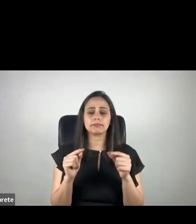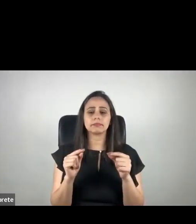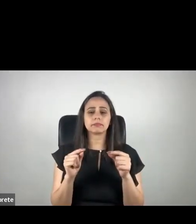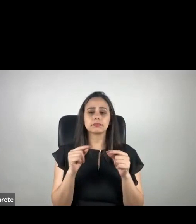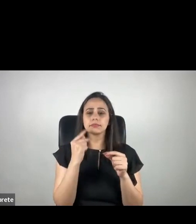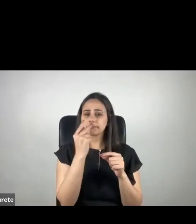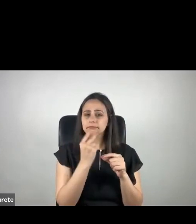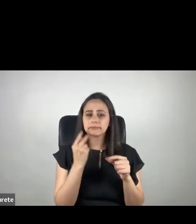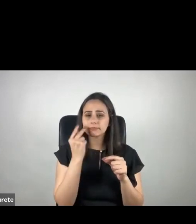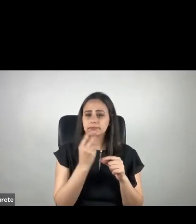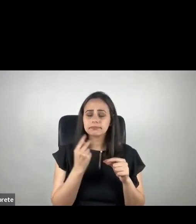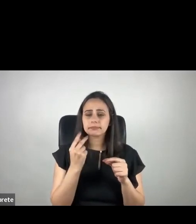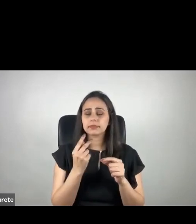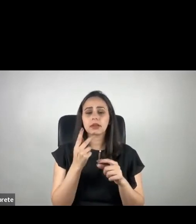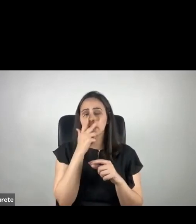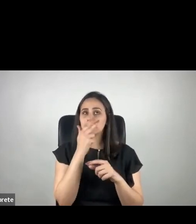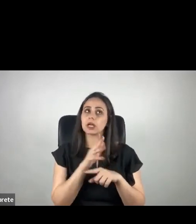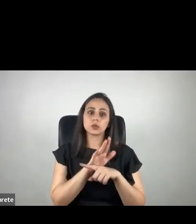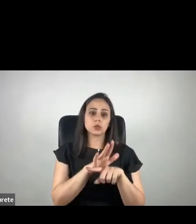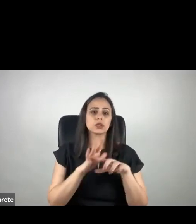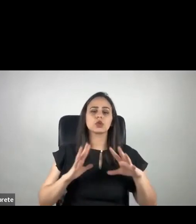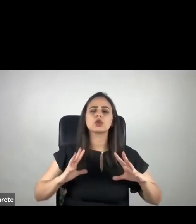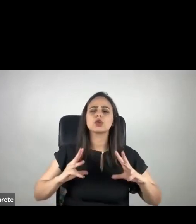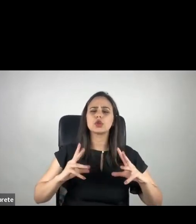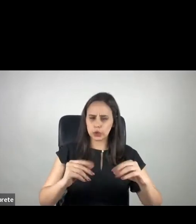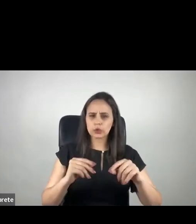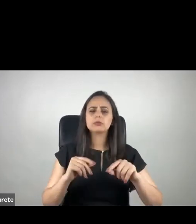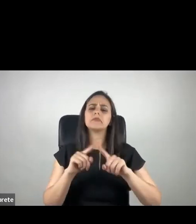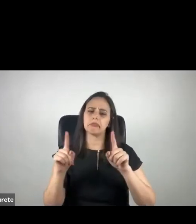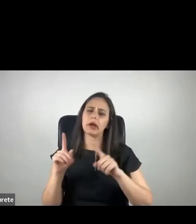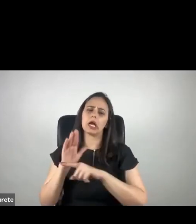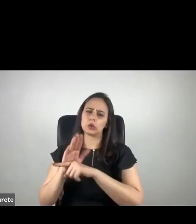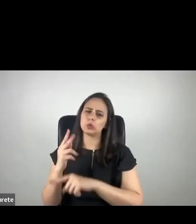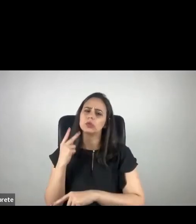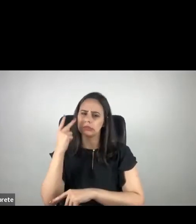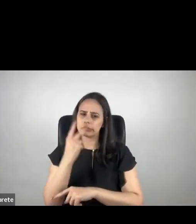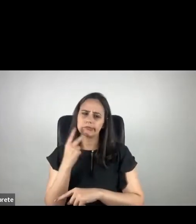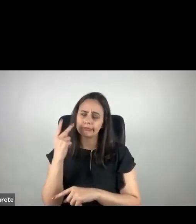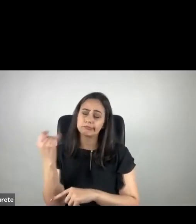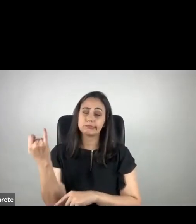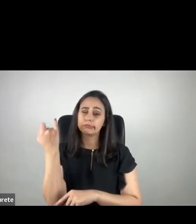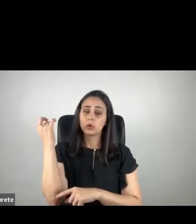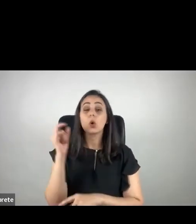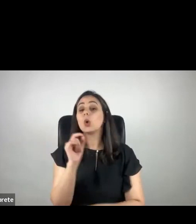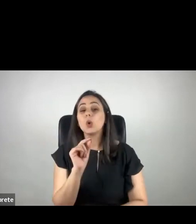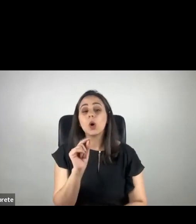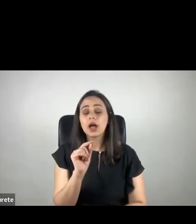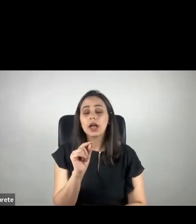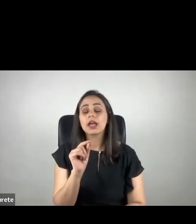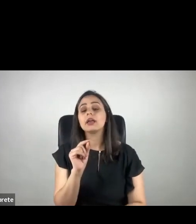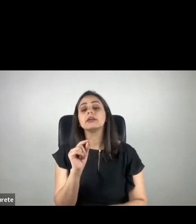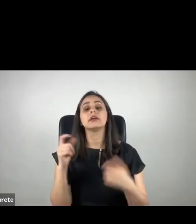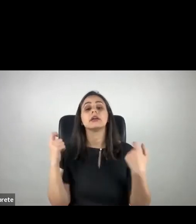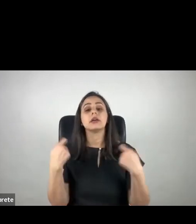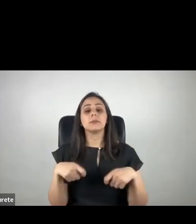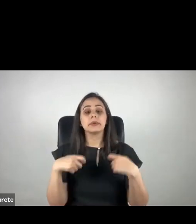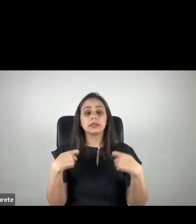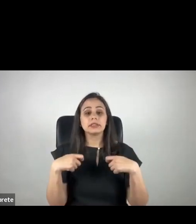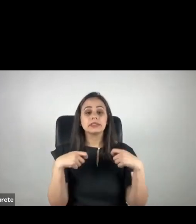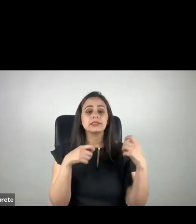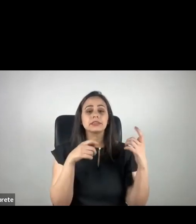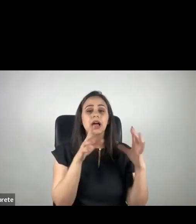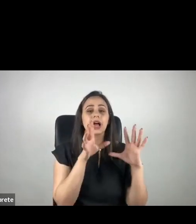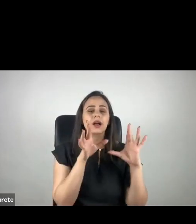eu acho que ajuda todo mundo, mas a leitura labial é fundamental, é deixar claro o